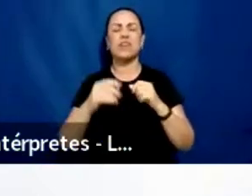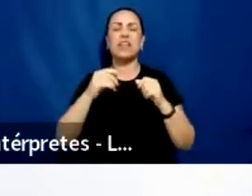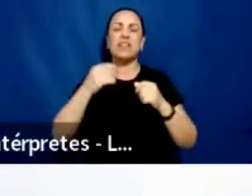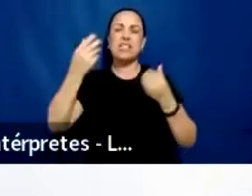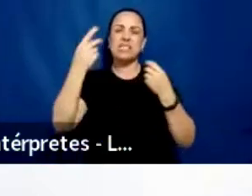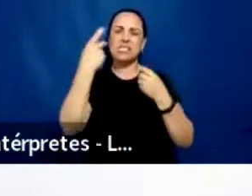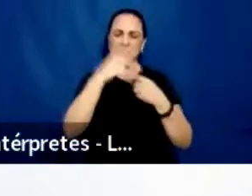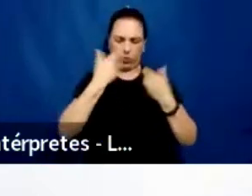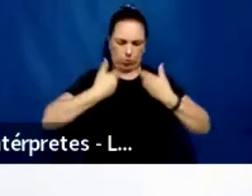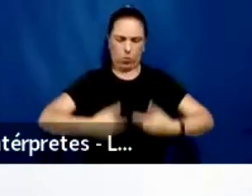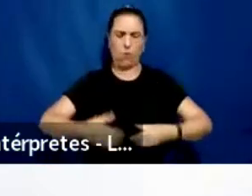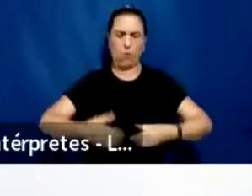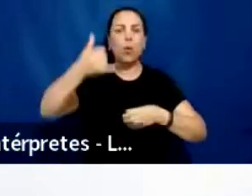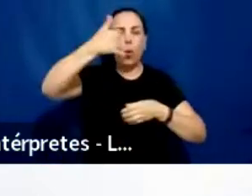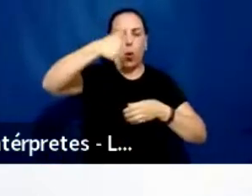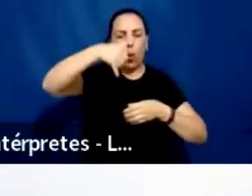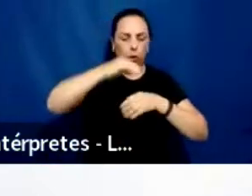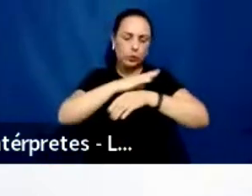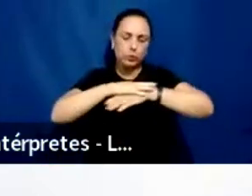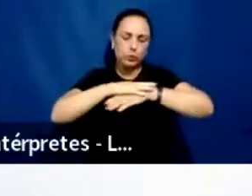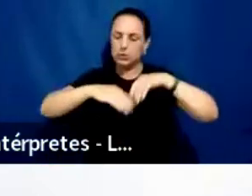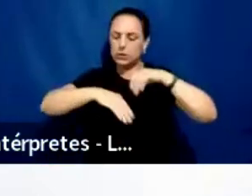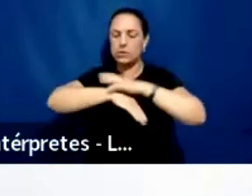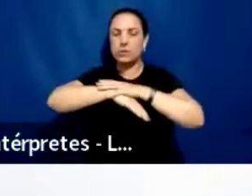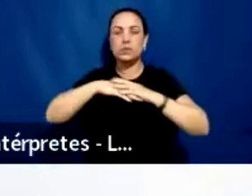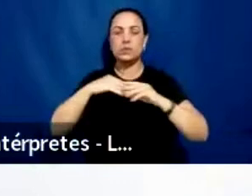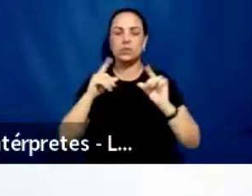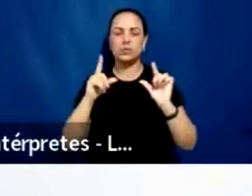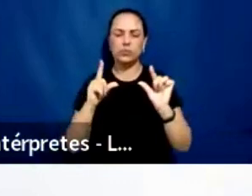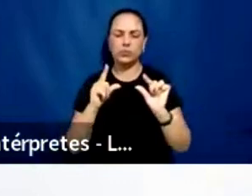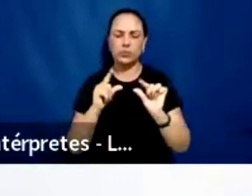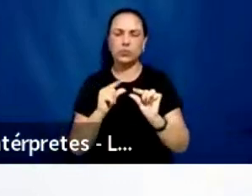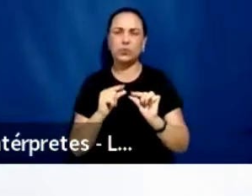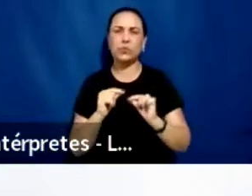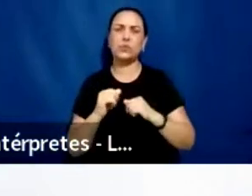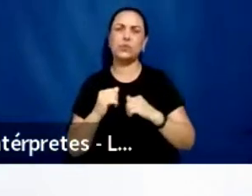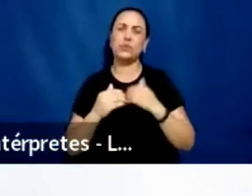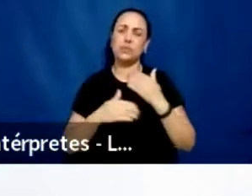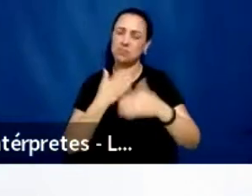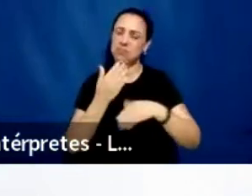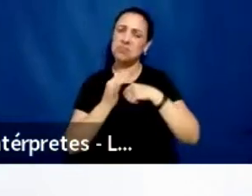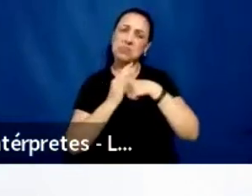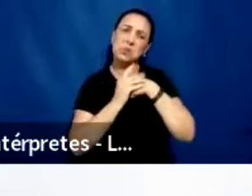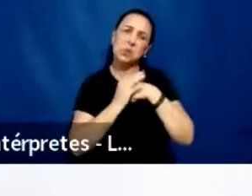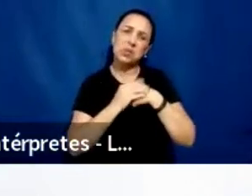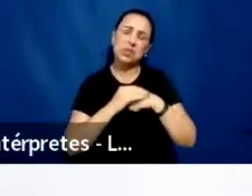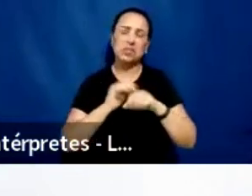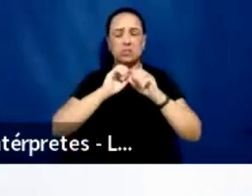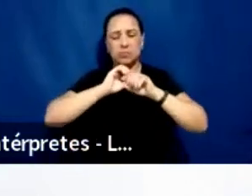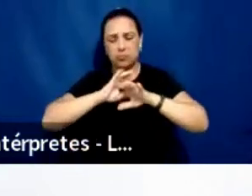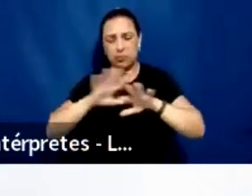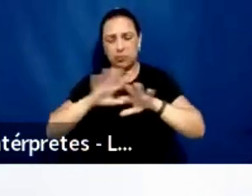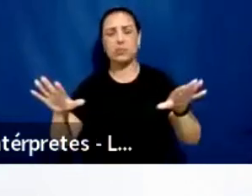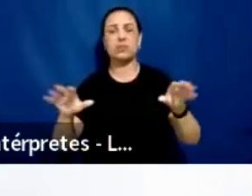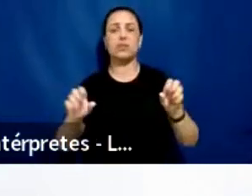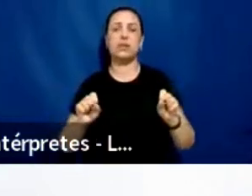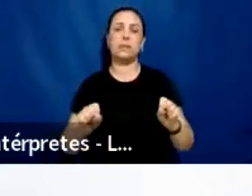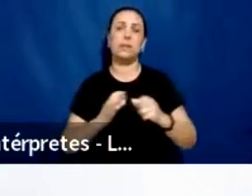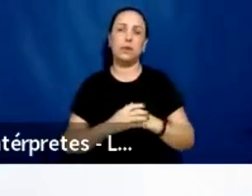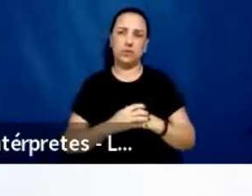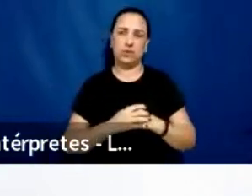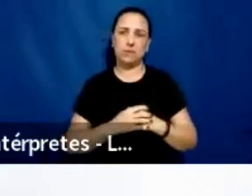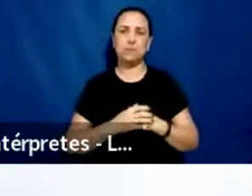célula. Sem essa proteção, então, vem as doenças, as patologias. Tem um lado positivo, sim,